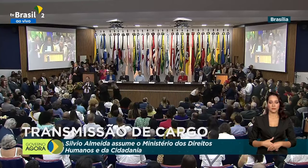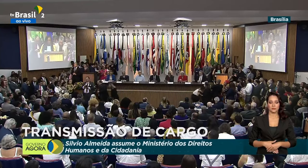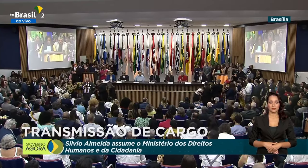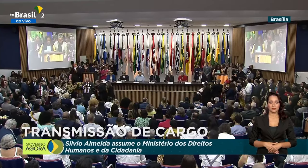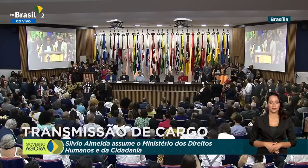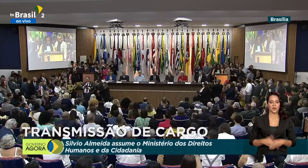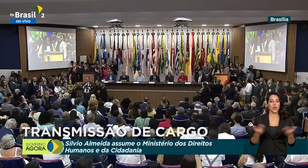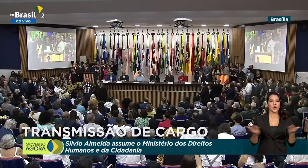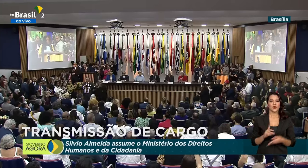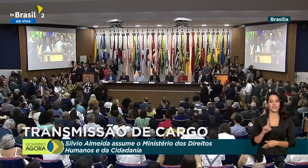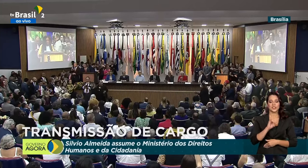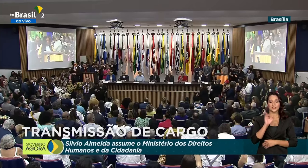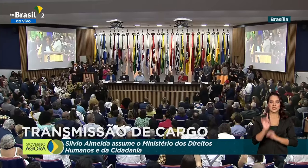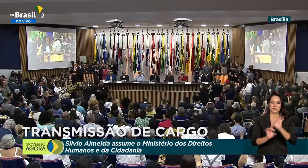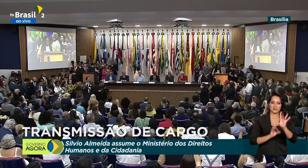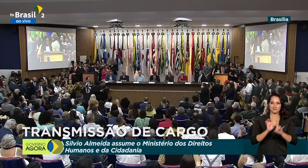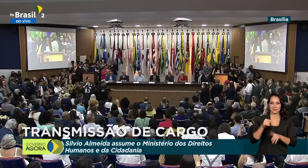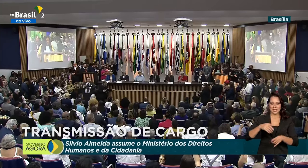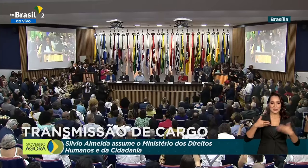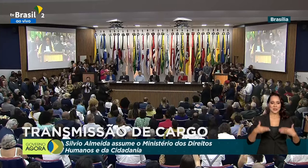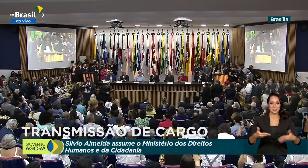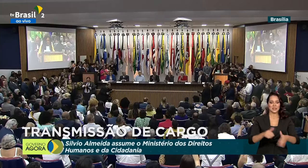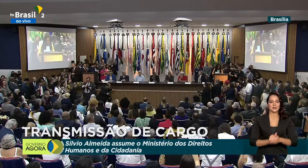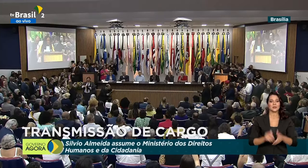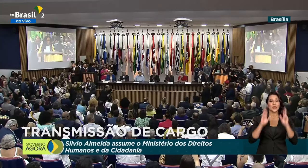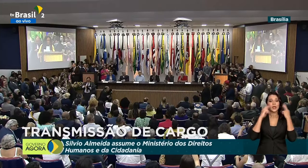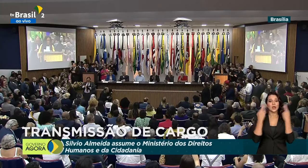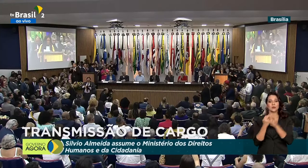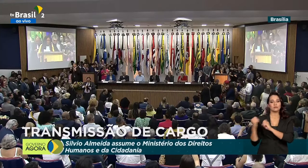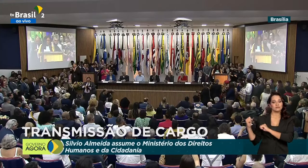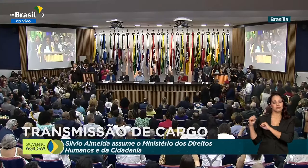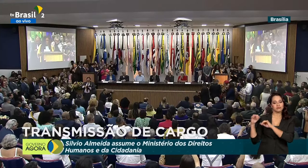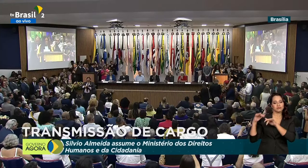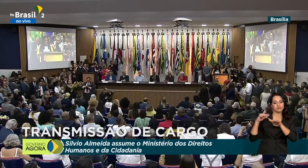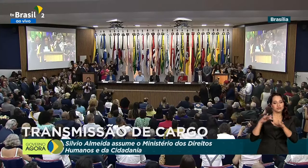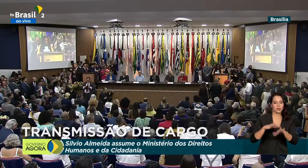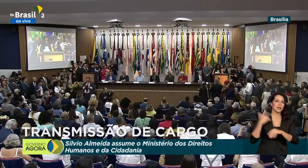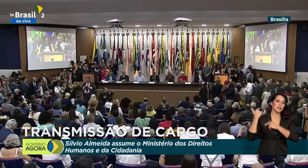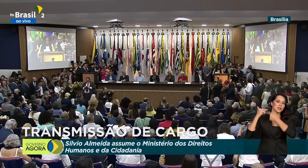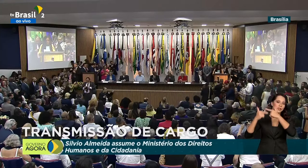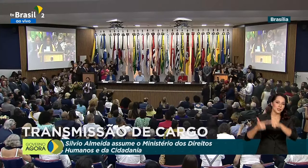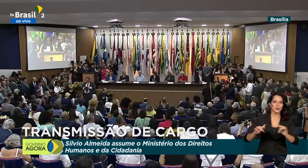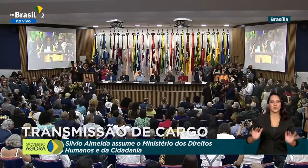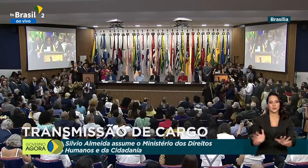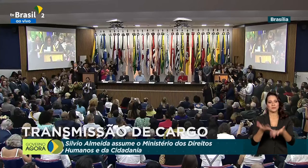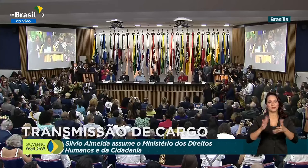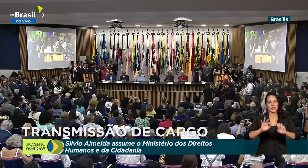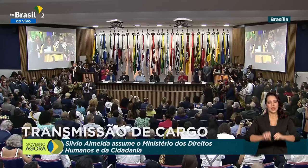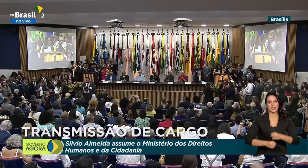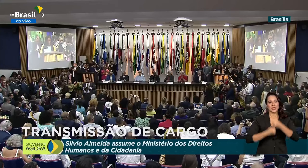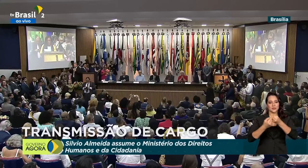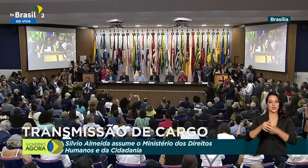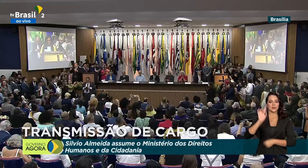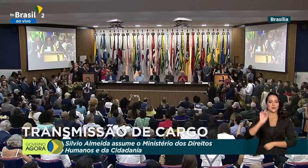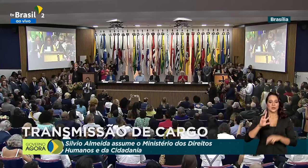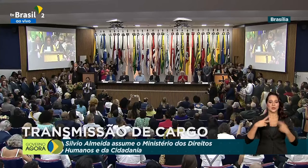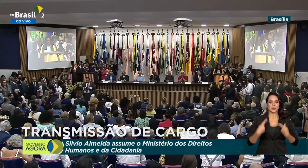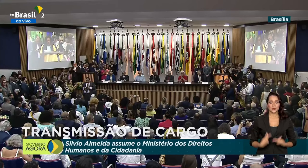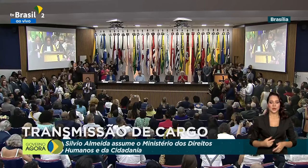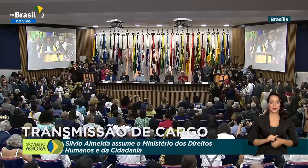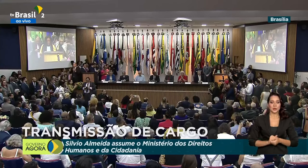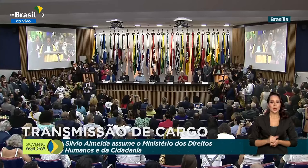Hoje é um dia histórico para esse Ministério reunimos aqui uma longa trajetória de Promoção e defesa dos Direitos Humanos